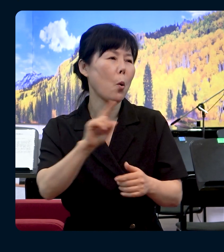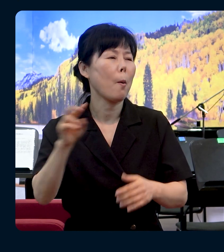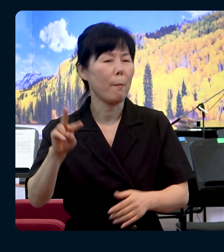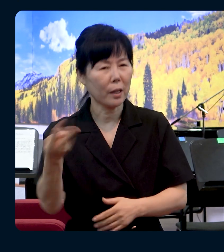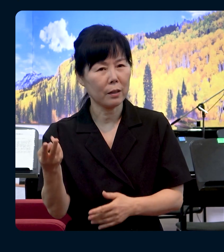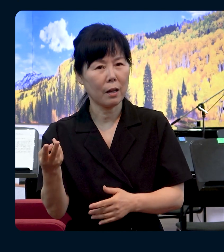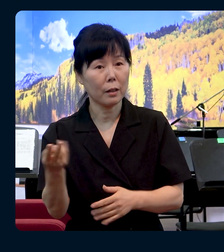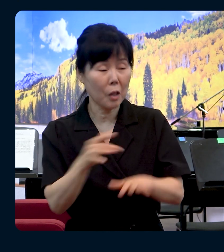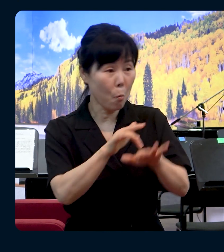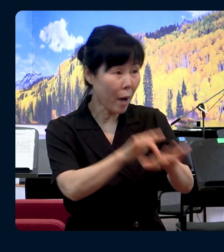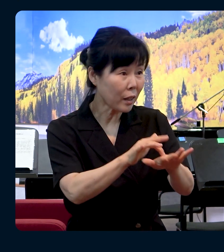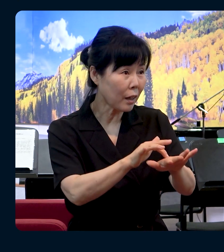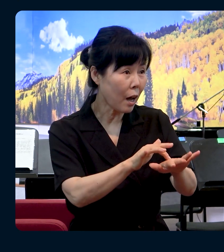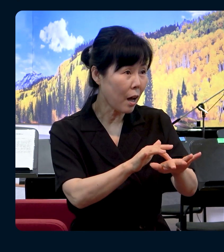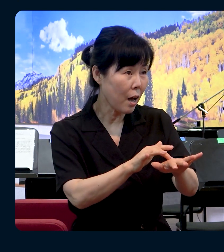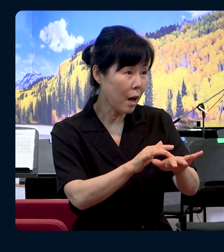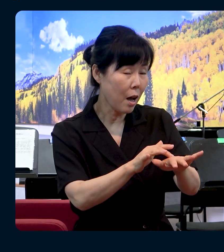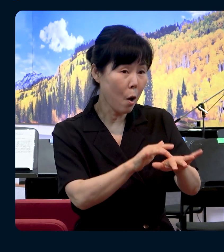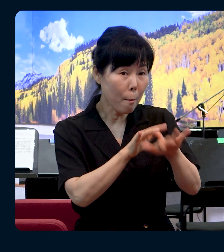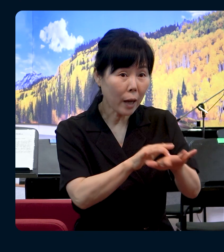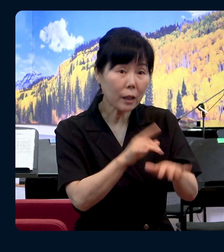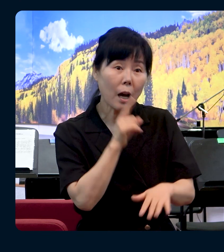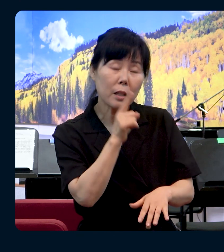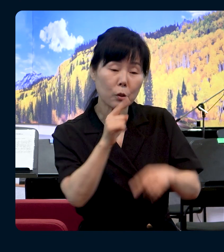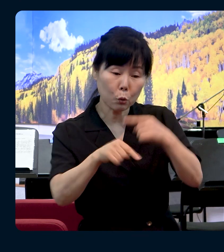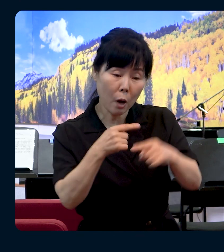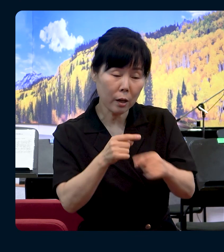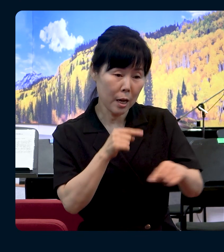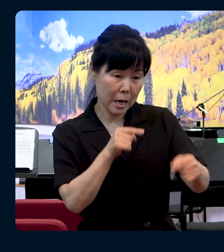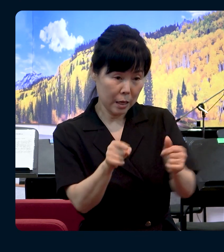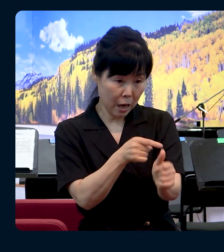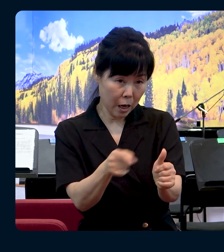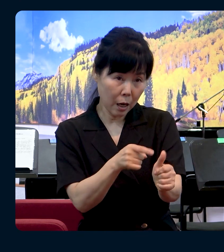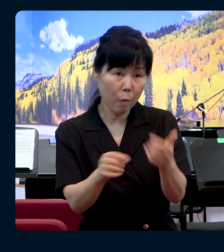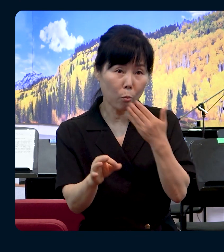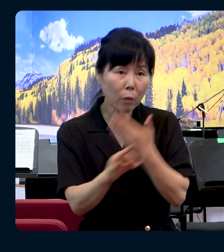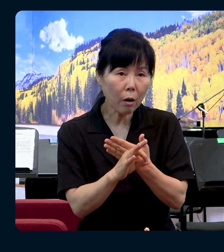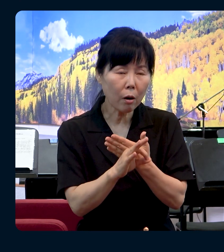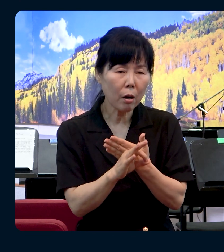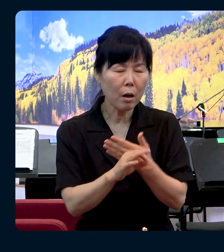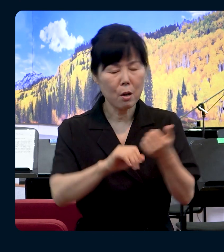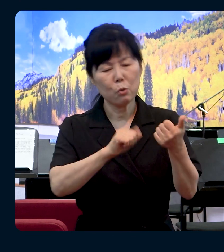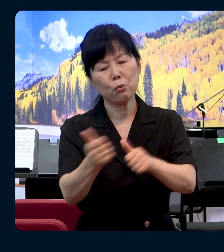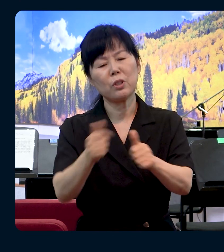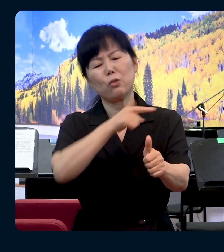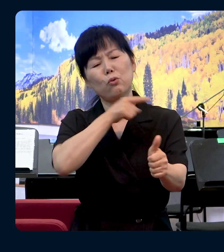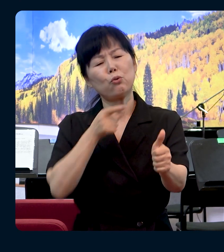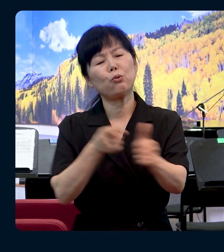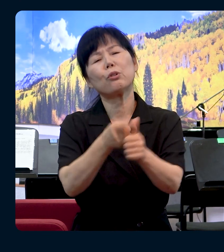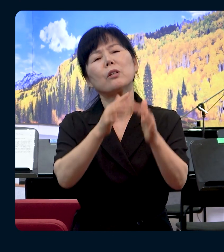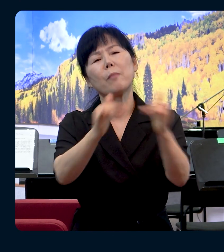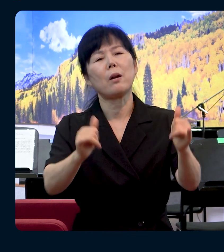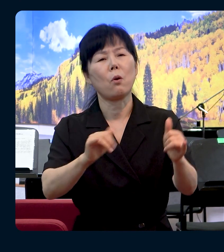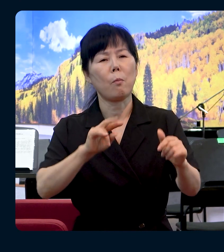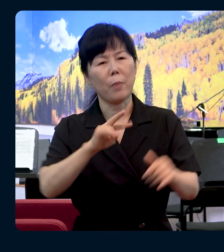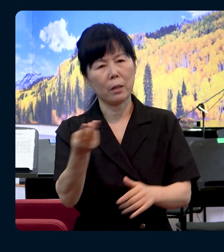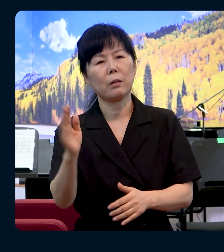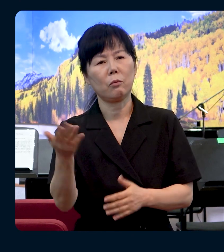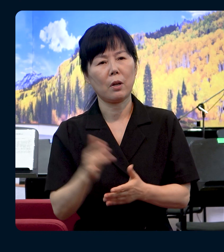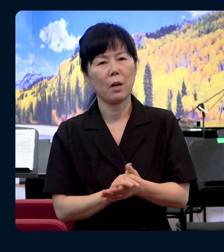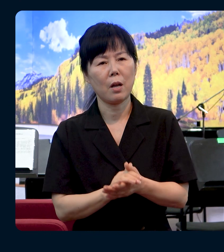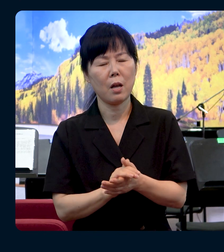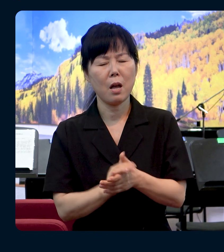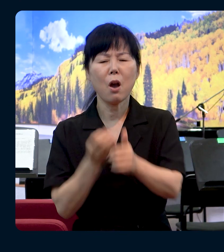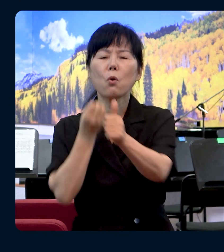사람을 죽이는 흉기가 됩니다. 왜냐하면요, 사탄의 또 다른 이름이 바로 뭐예요? 참소하는 자, 고발하고 비난하는